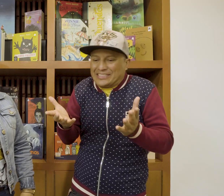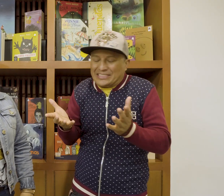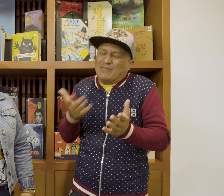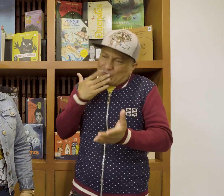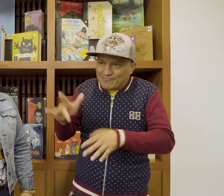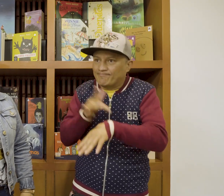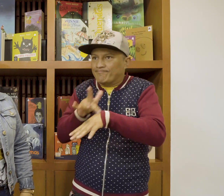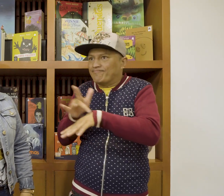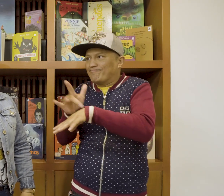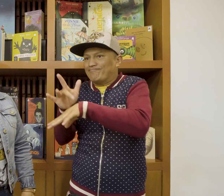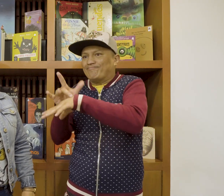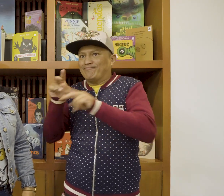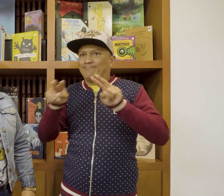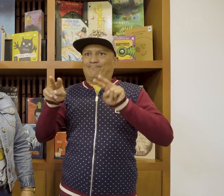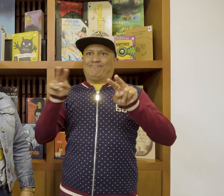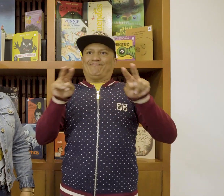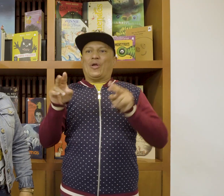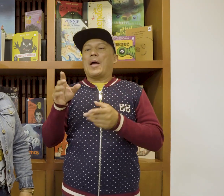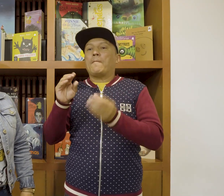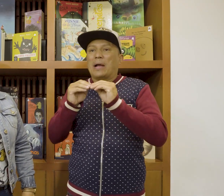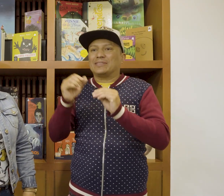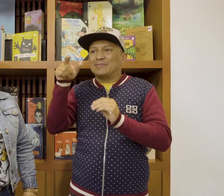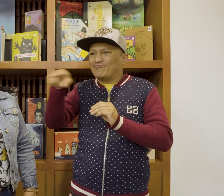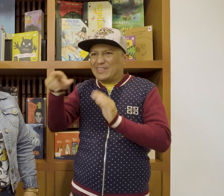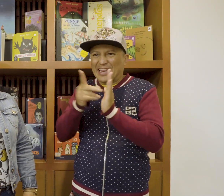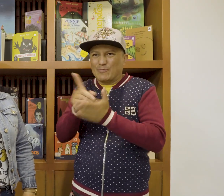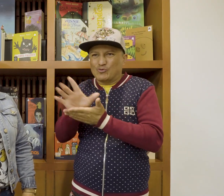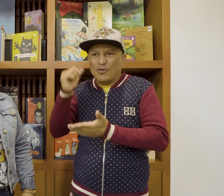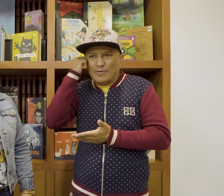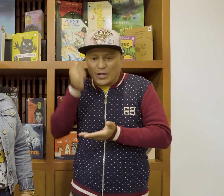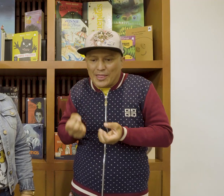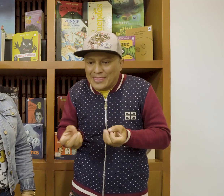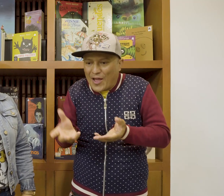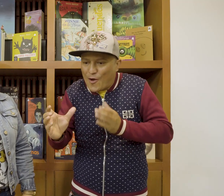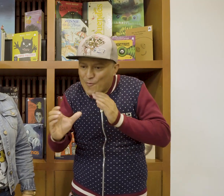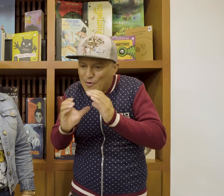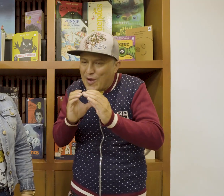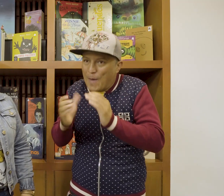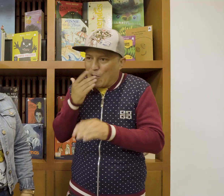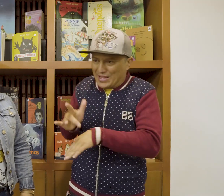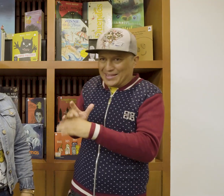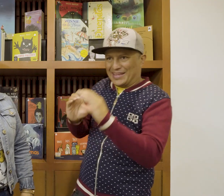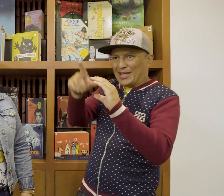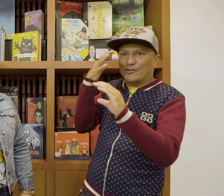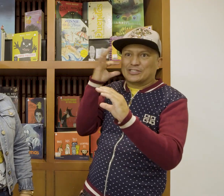a diferentes servicios por temas del servicio de interpretación. Entonces ahora tener la fortuna de tener personas sordas liderando